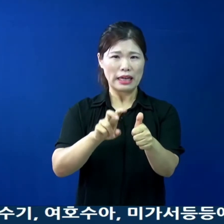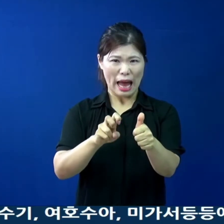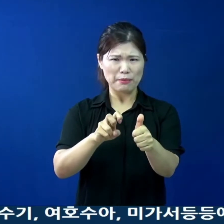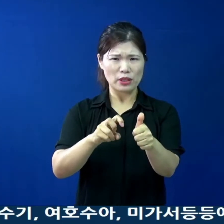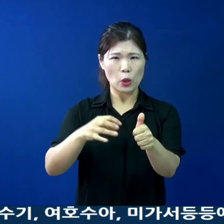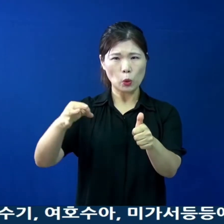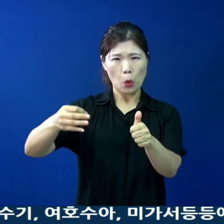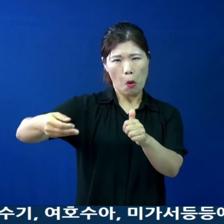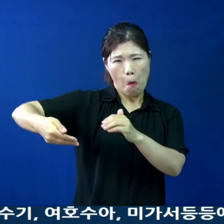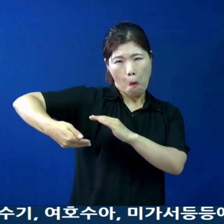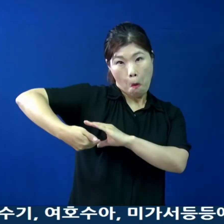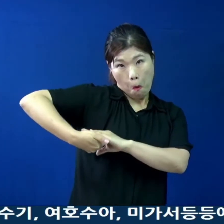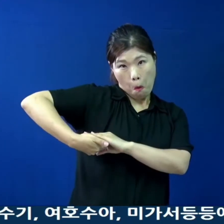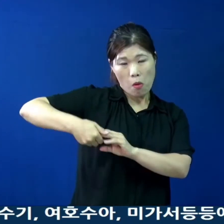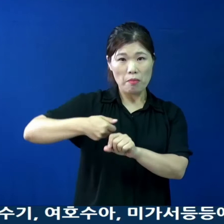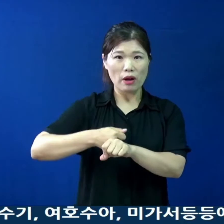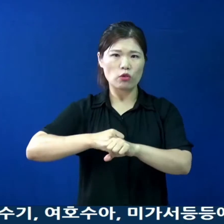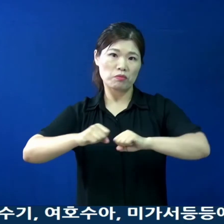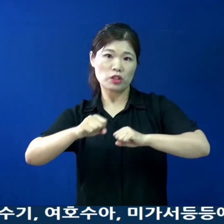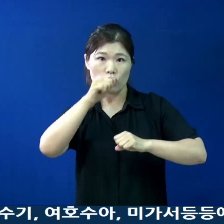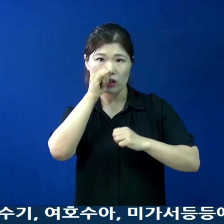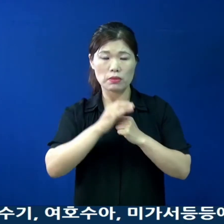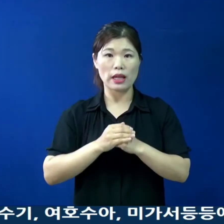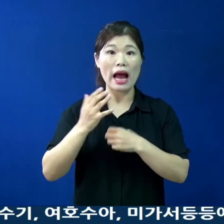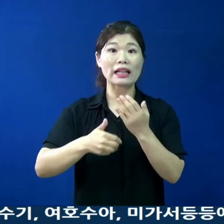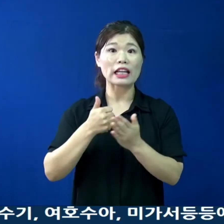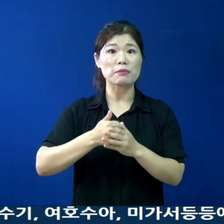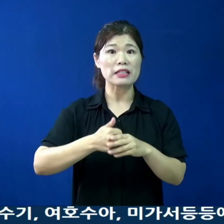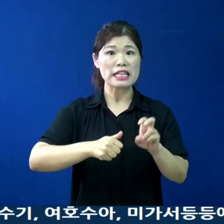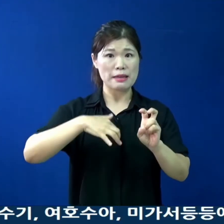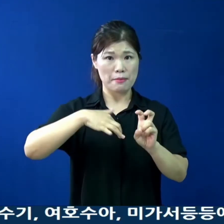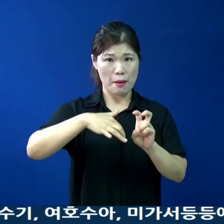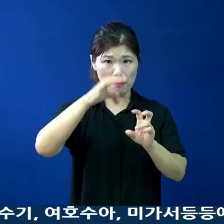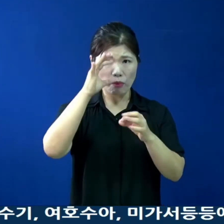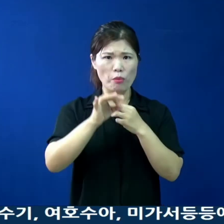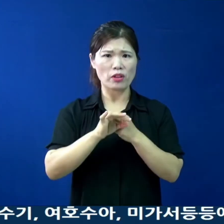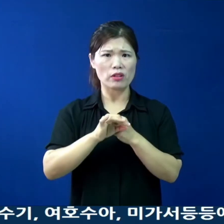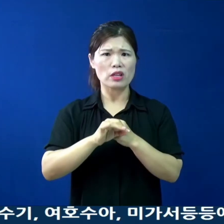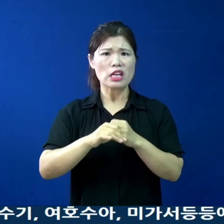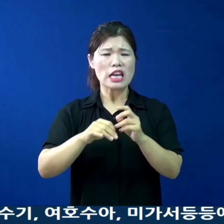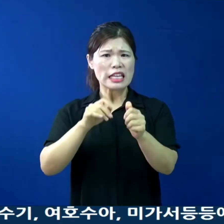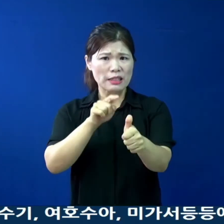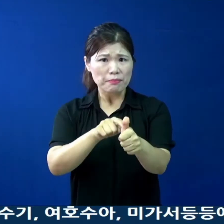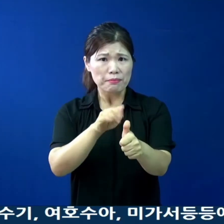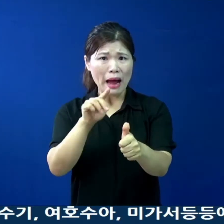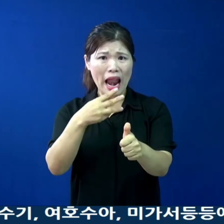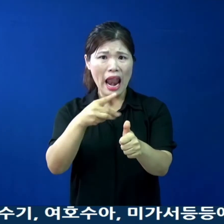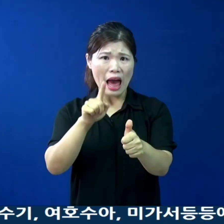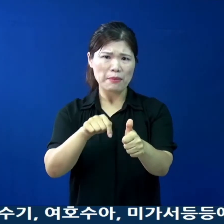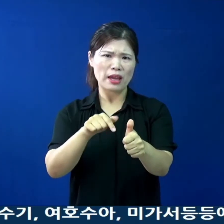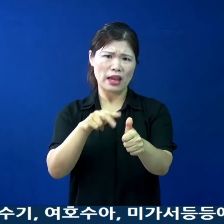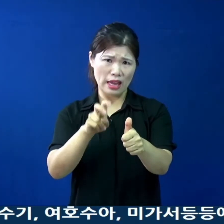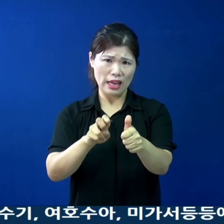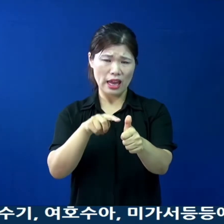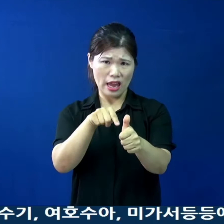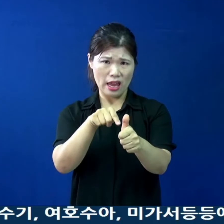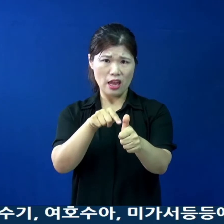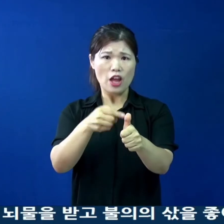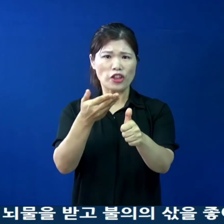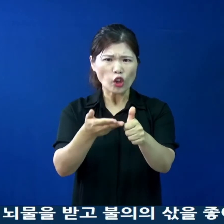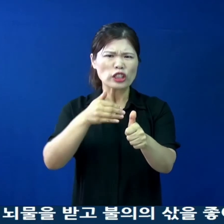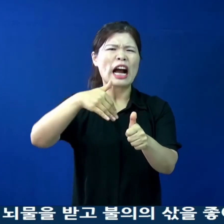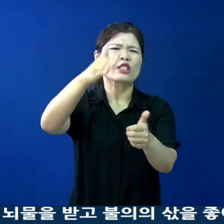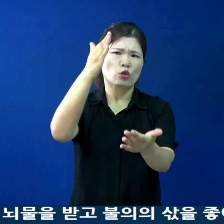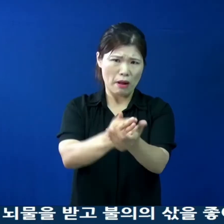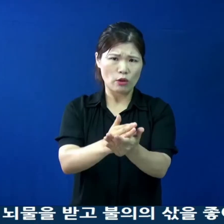시작합니다. 하나님은 민수기 22장 12절에서 너는 가지도 말고 그 백성을 저주하지도 말라고 말씀을